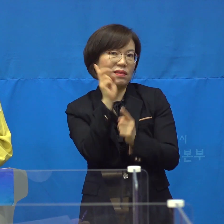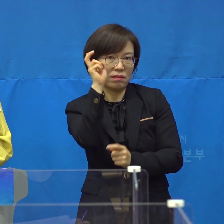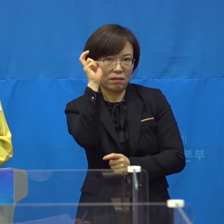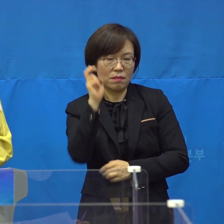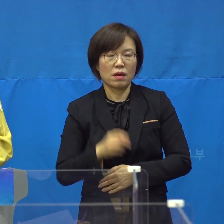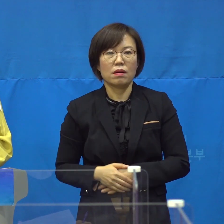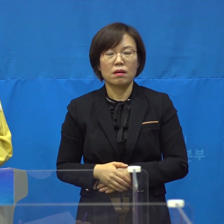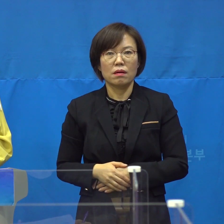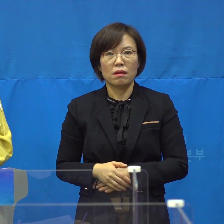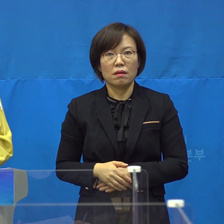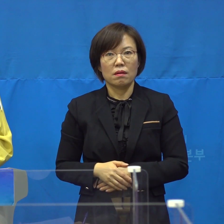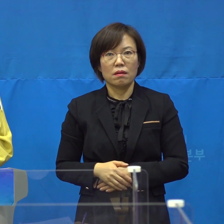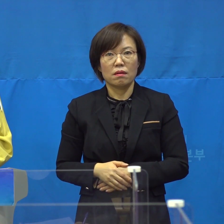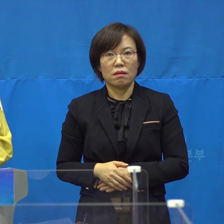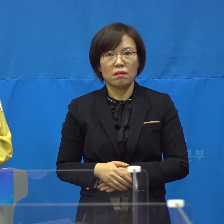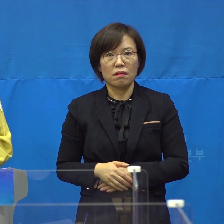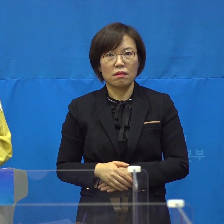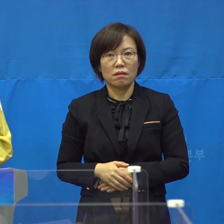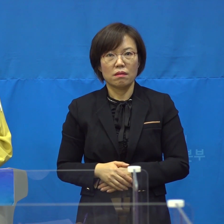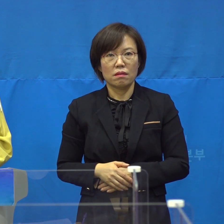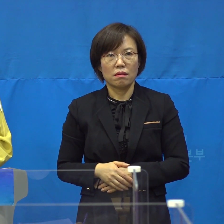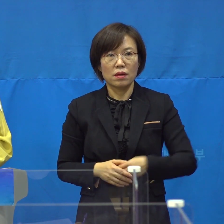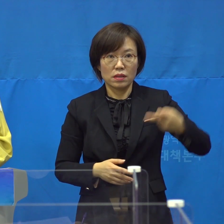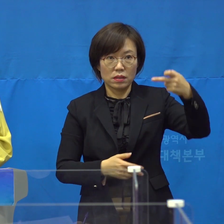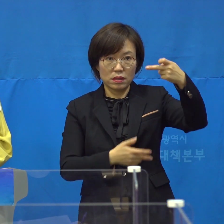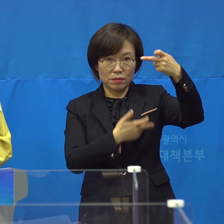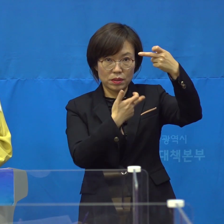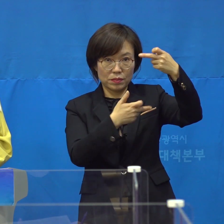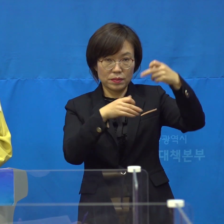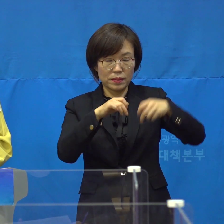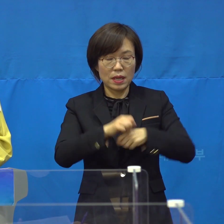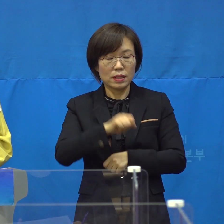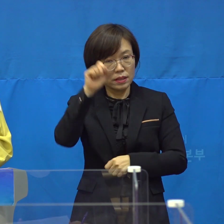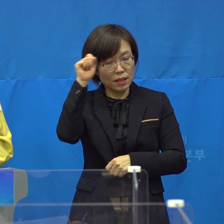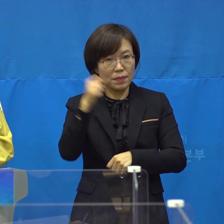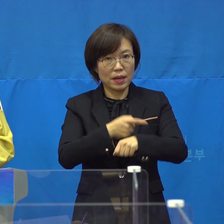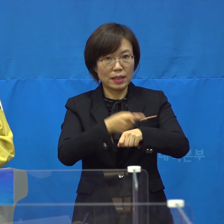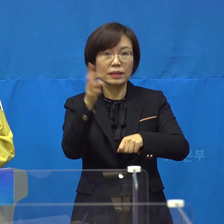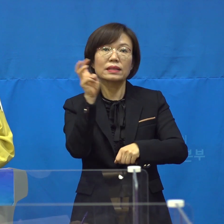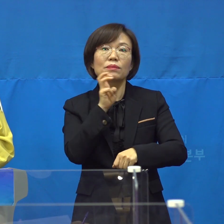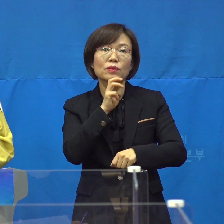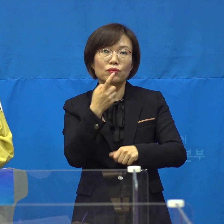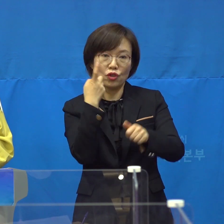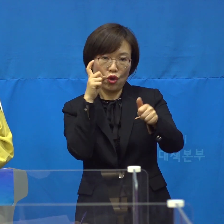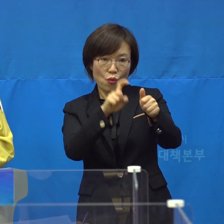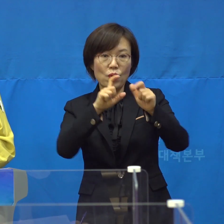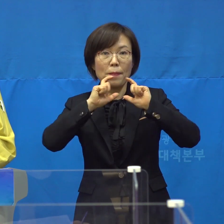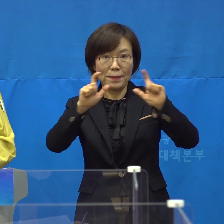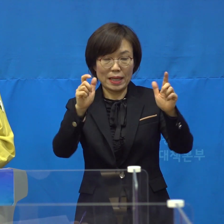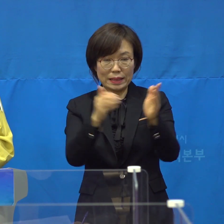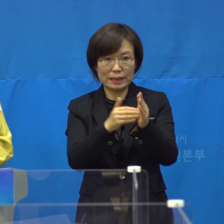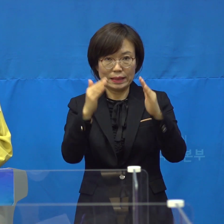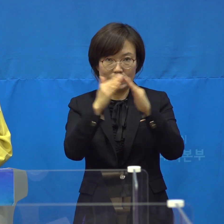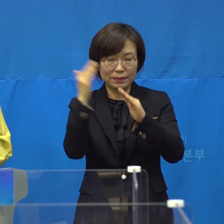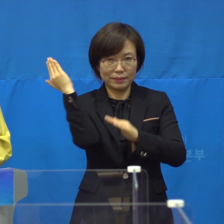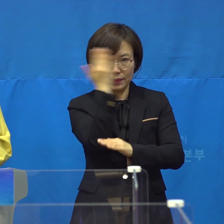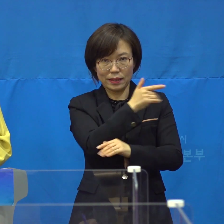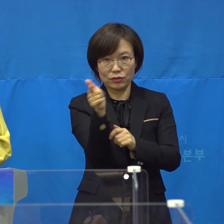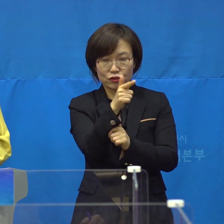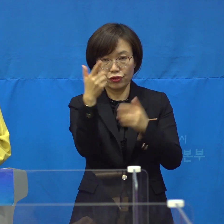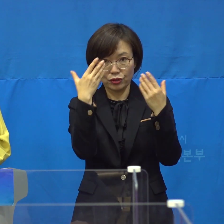있습니다. 12월 17일 01시 30분에 양성 판정을 받았고 거주지 소독은